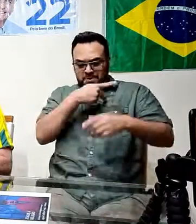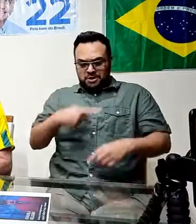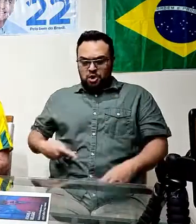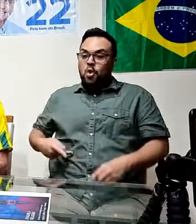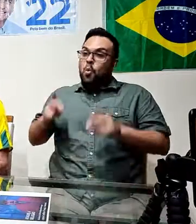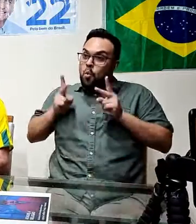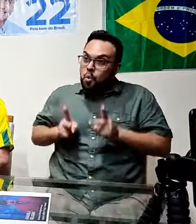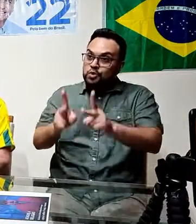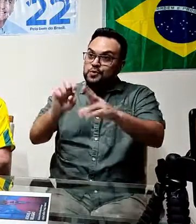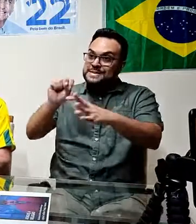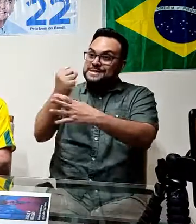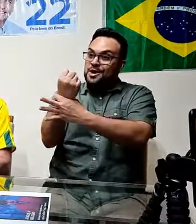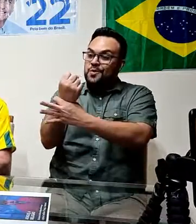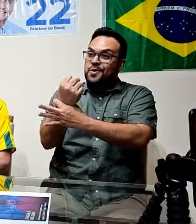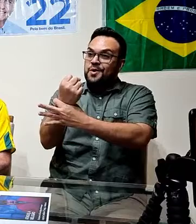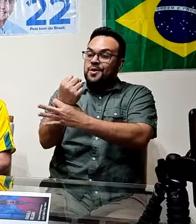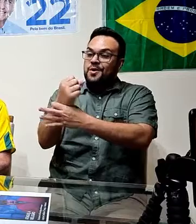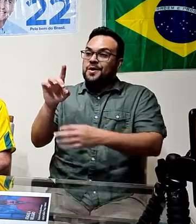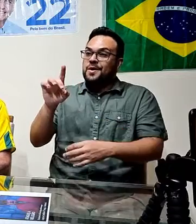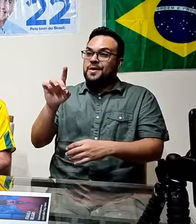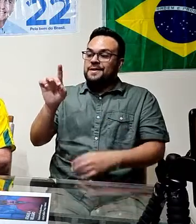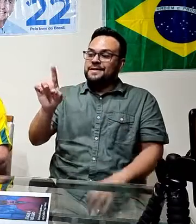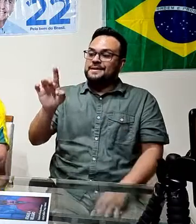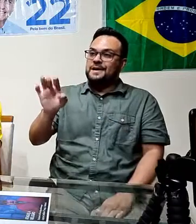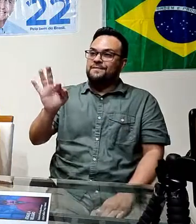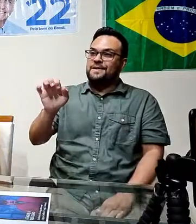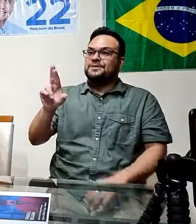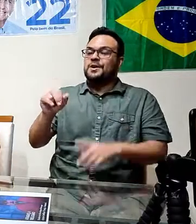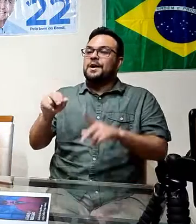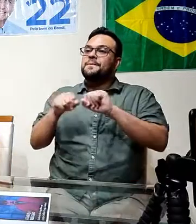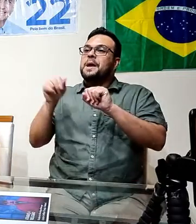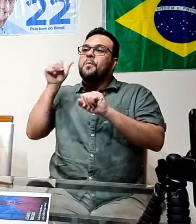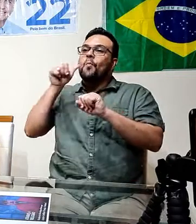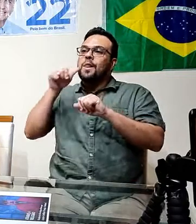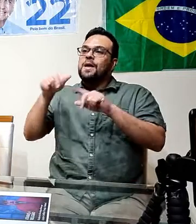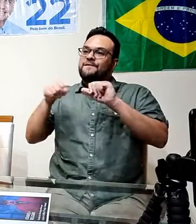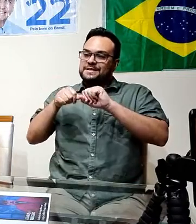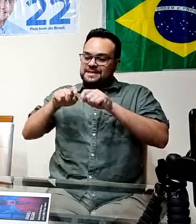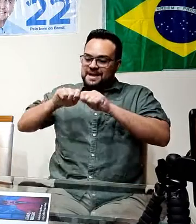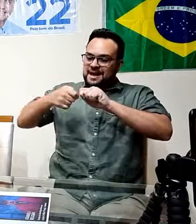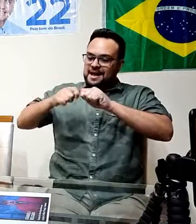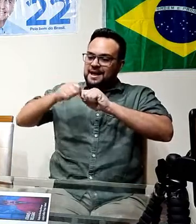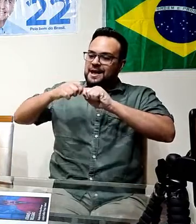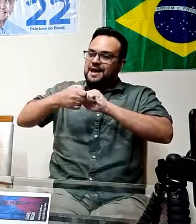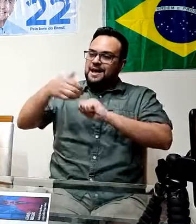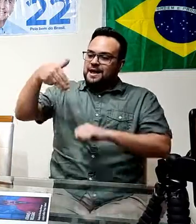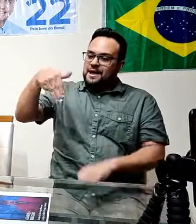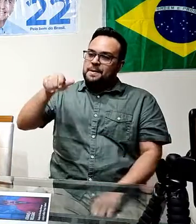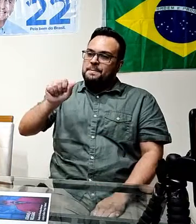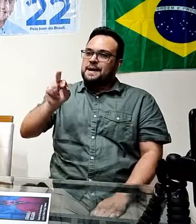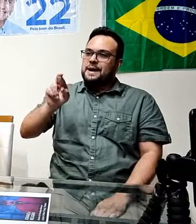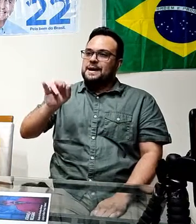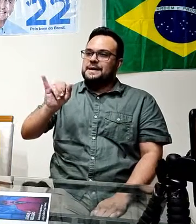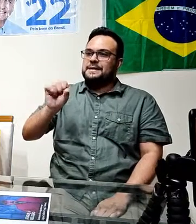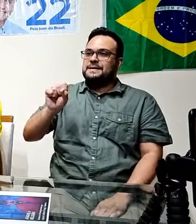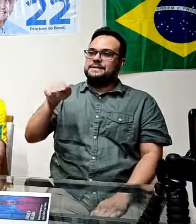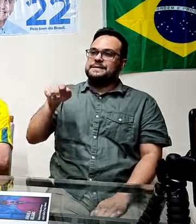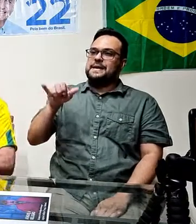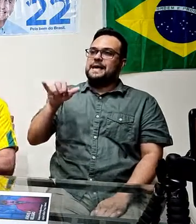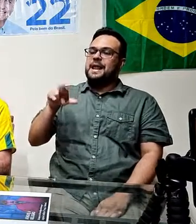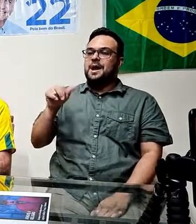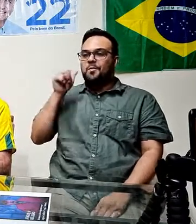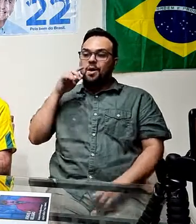mais ainda, as marisqueiras não faziam parte do seguro defeso. Quem são as marisqueiras? São